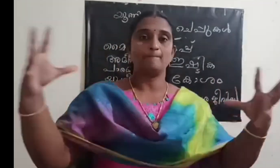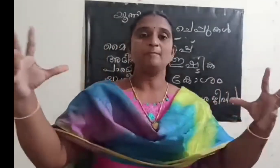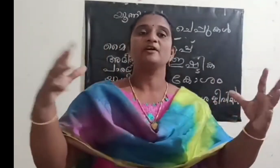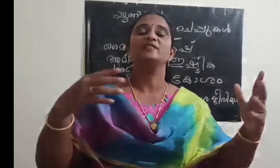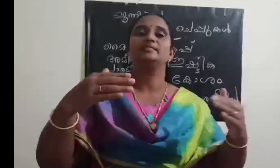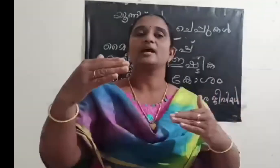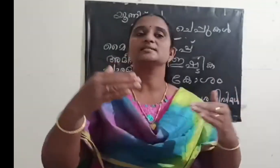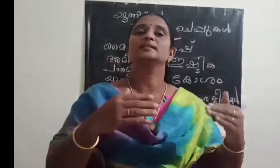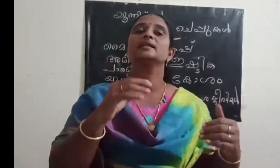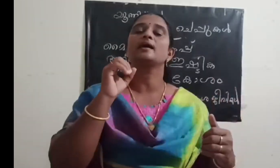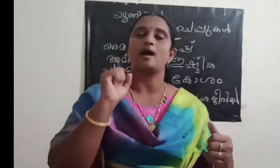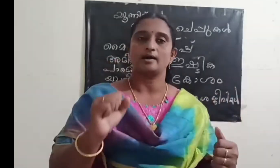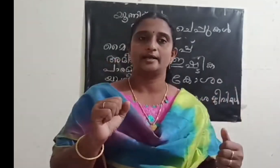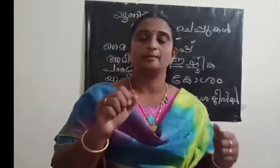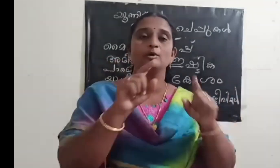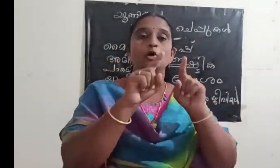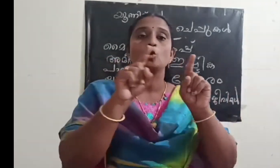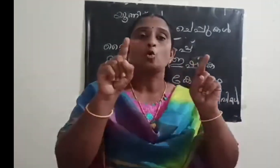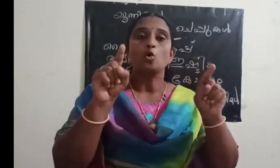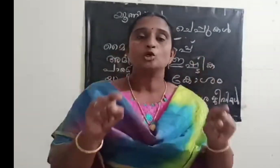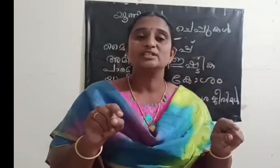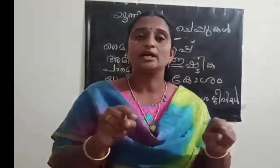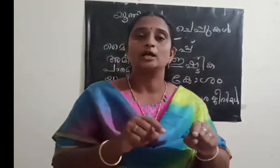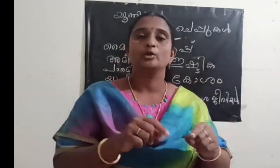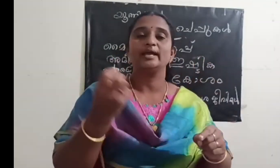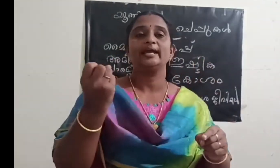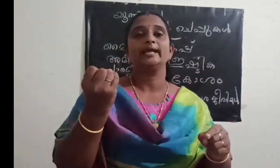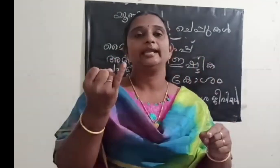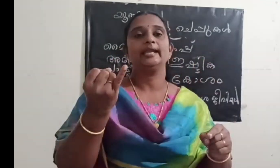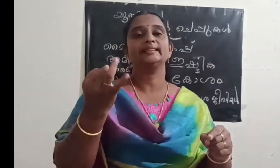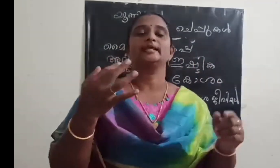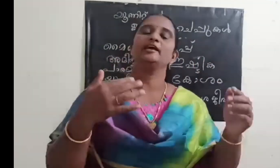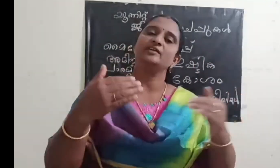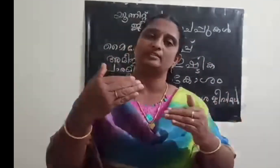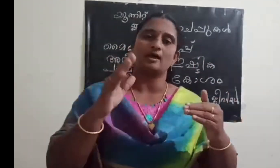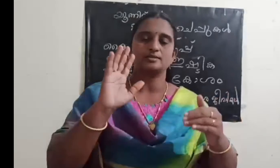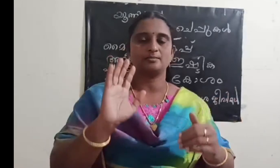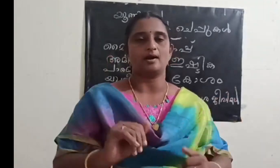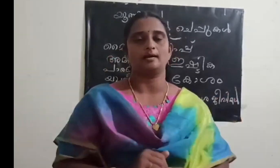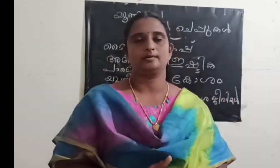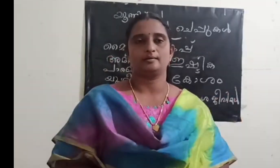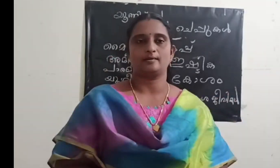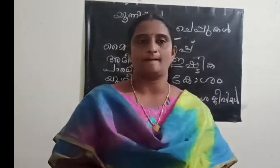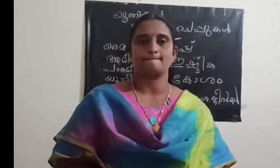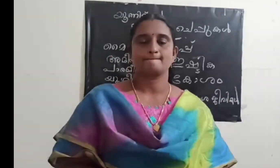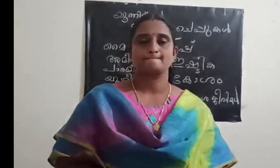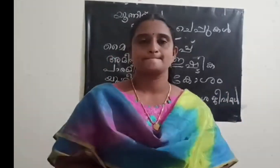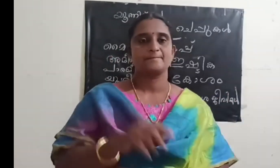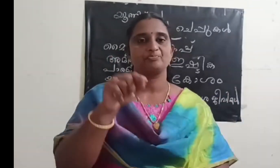വലിപ്പം വ്യത്യാസത്തിന്റെ കാരണം കോശങ്ങളുടെ എണ്ണത്തിലെ വ്യത്യാസം ആണ്